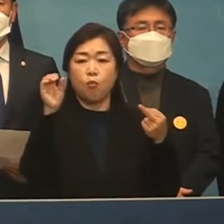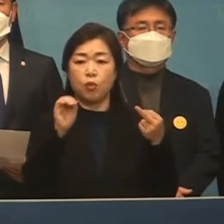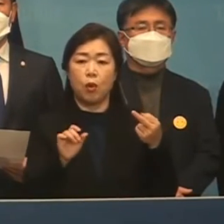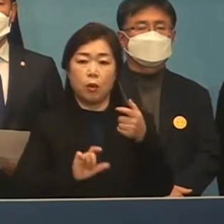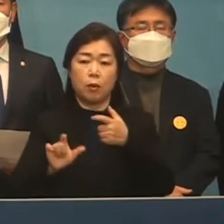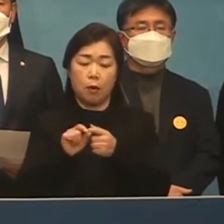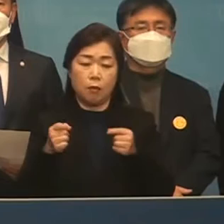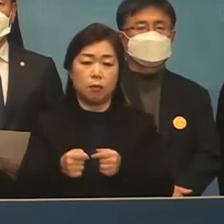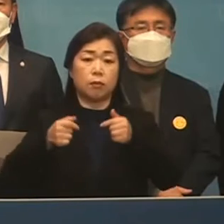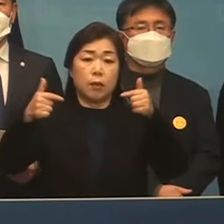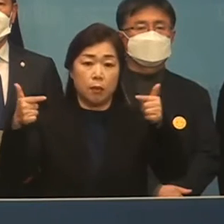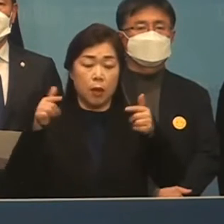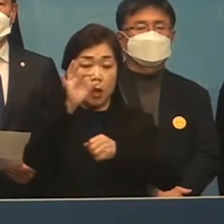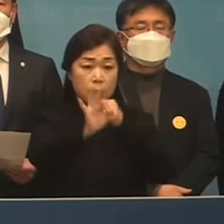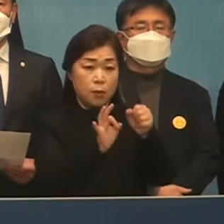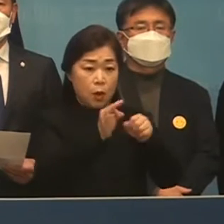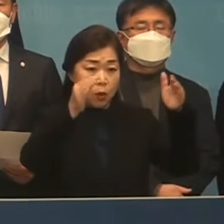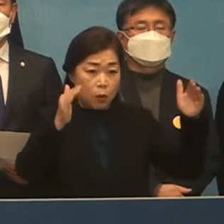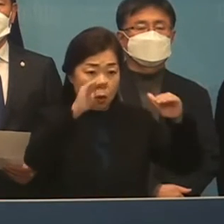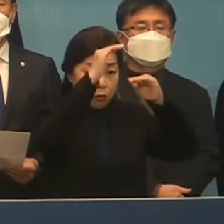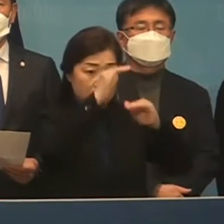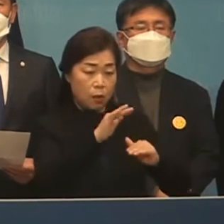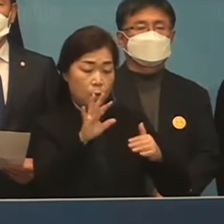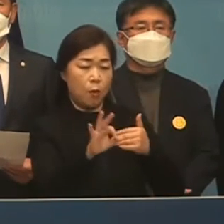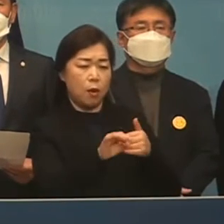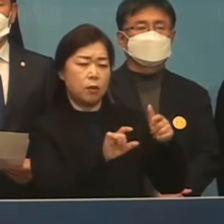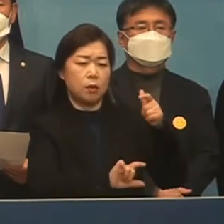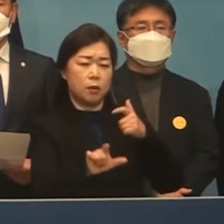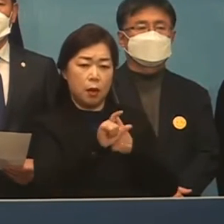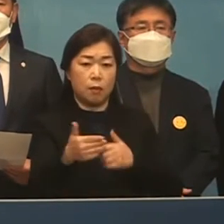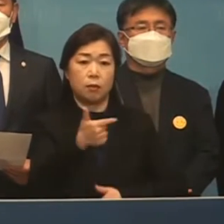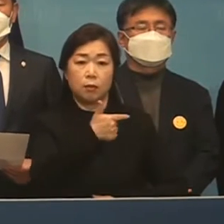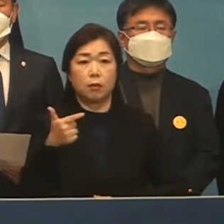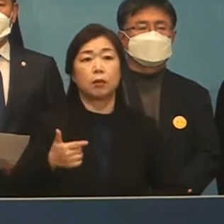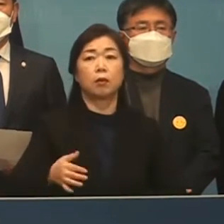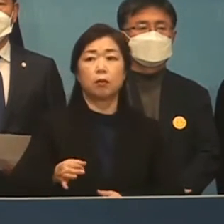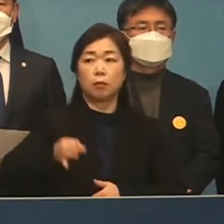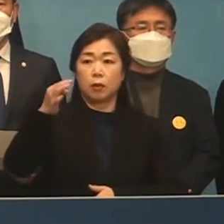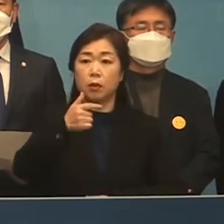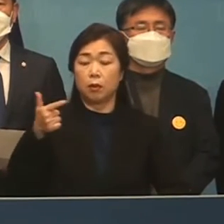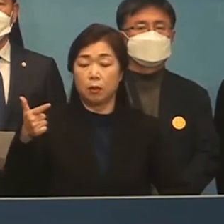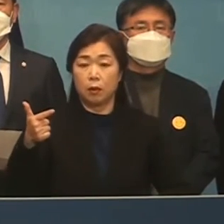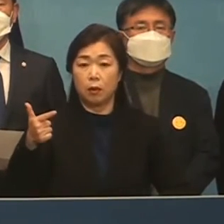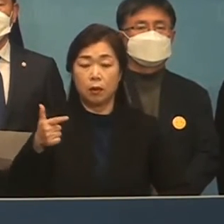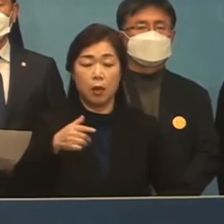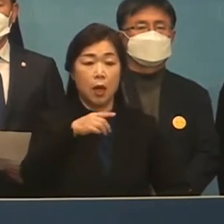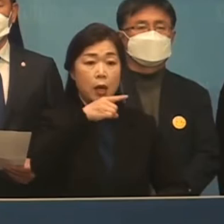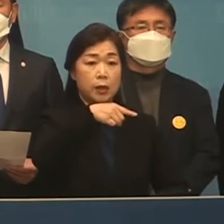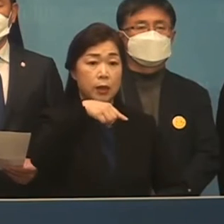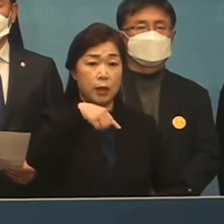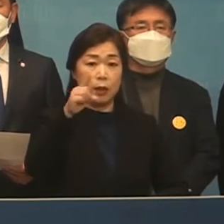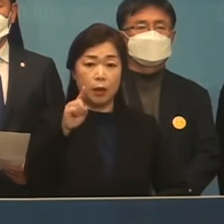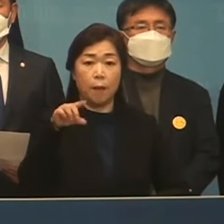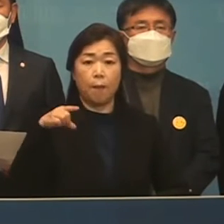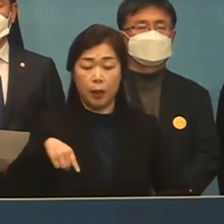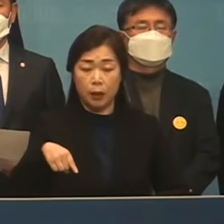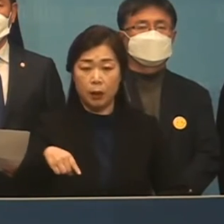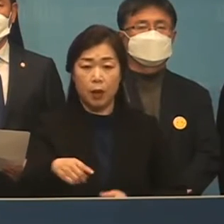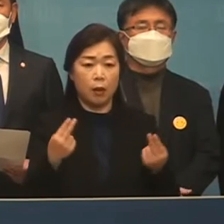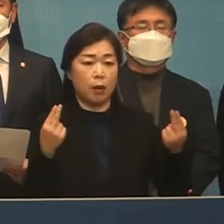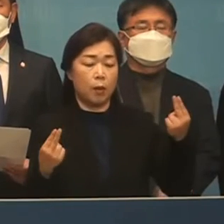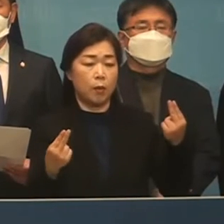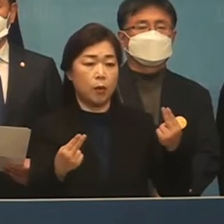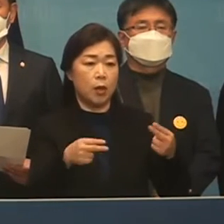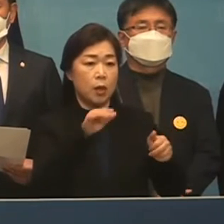최근 10년 사이에 가장 큰 폭으로 오른 것입니다. 그에 비해 GDP 대비 재정지원 비율은